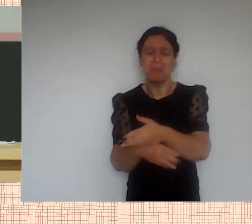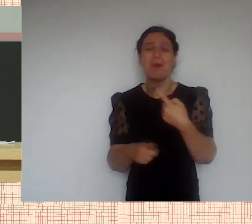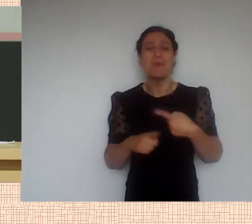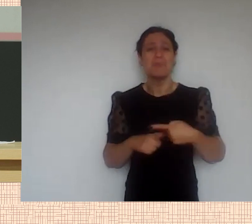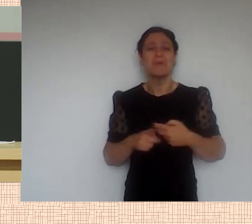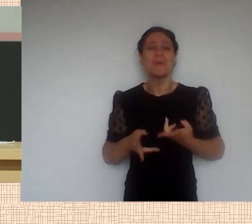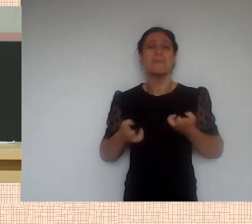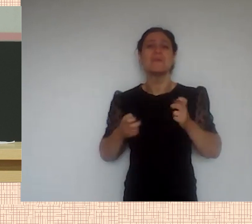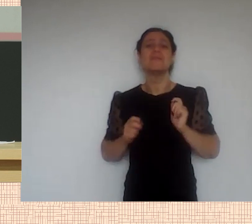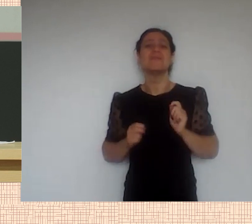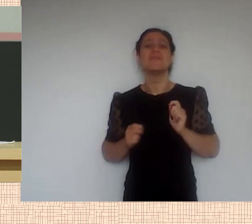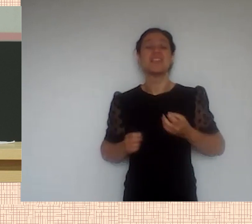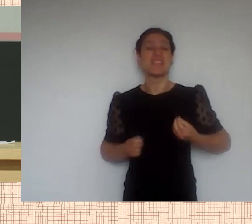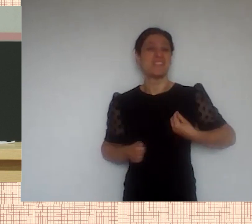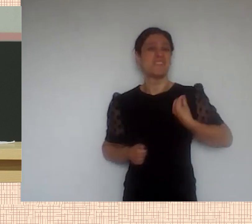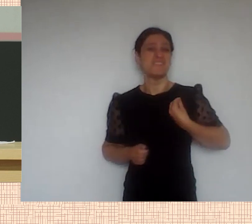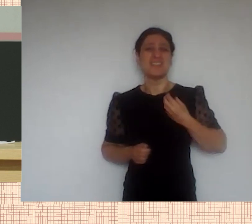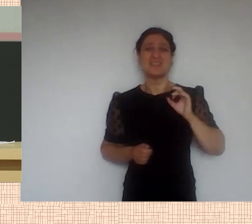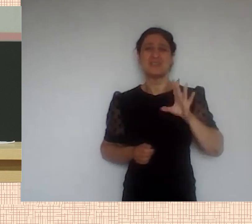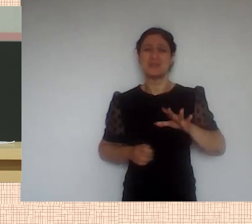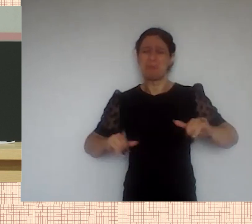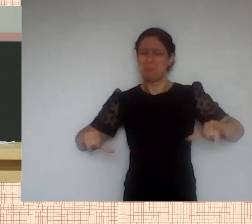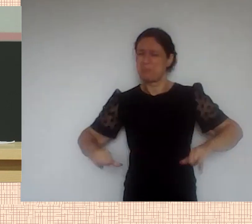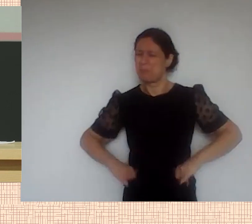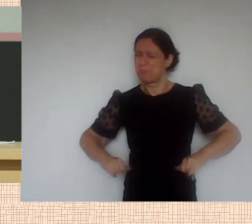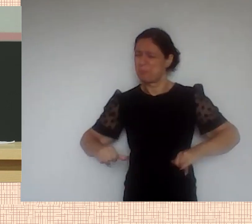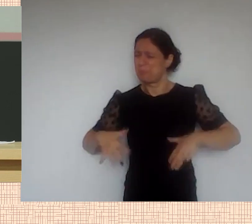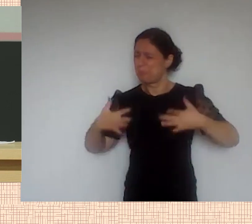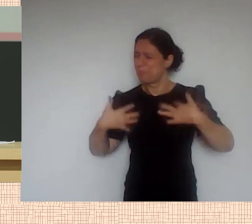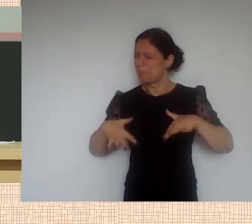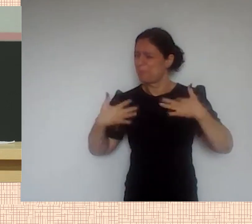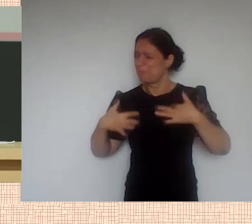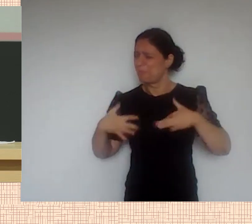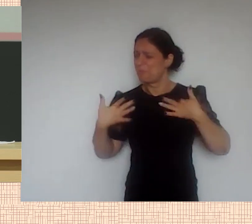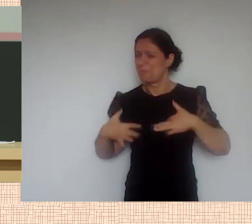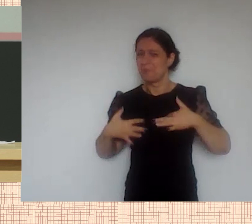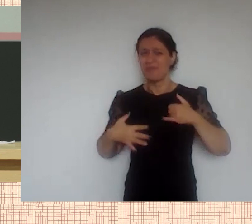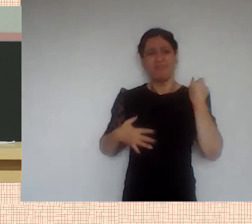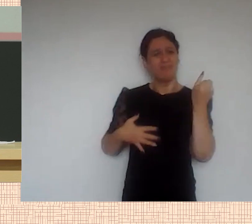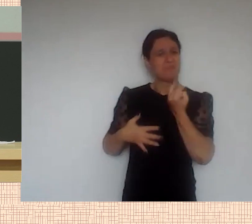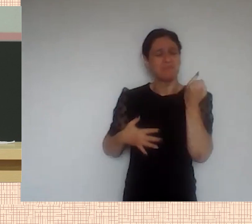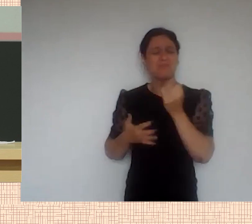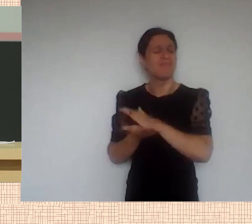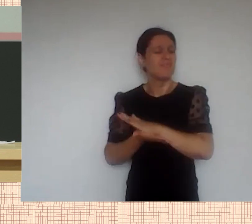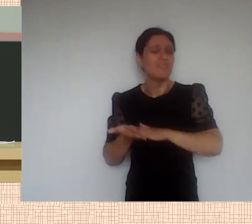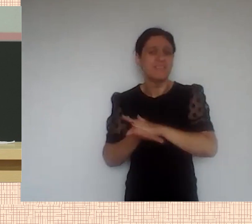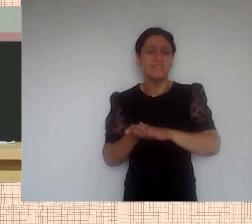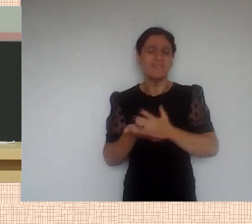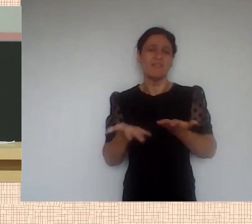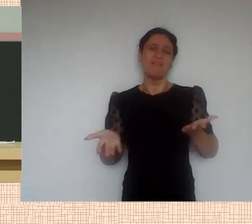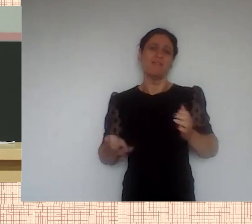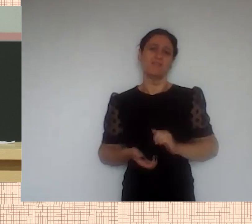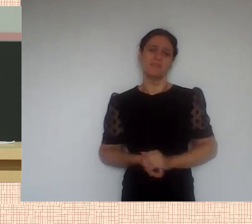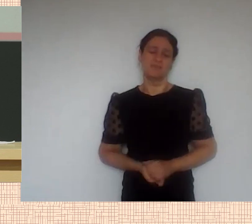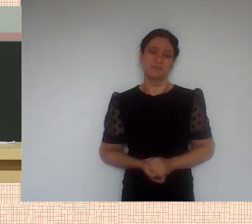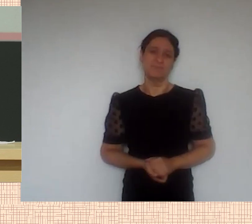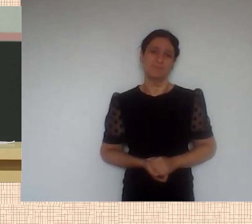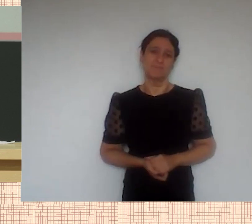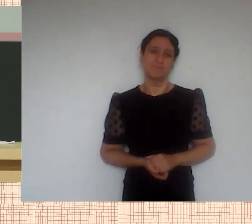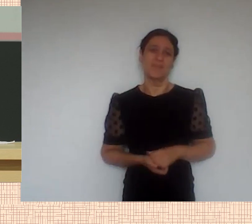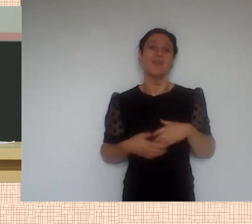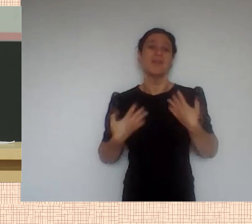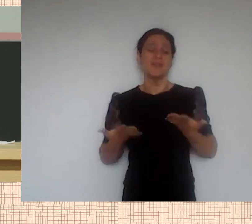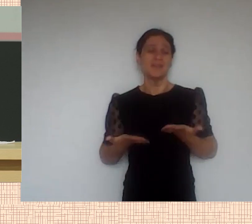só sofrimento e correr atrás do vento, é vaidade de vaidades. E o homem